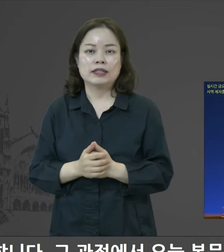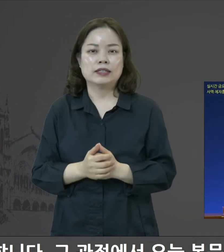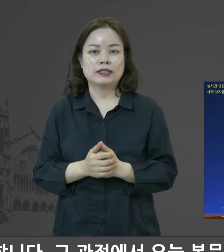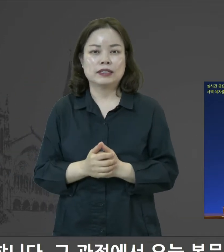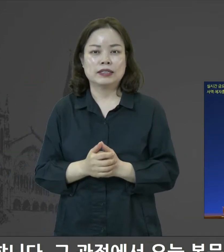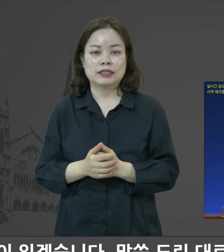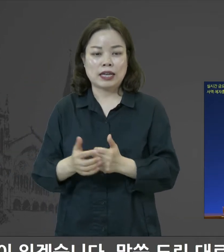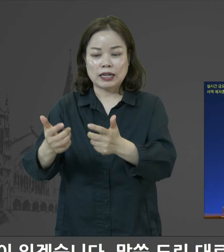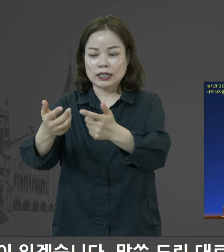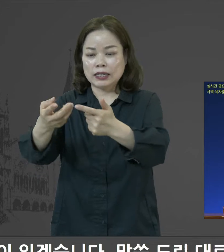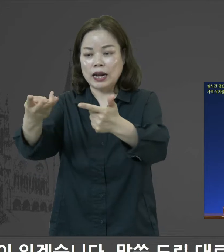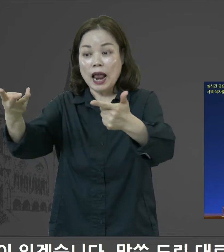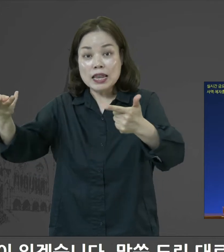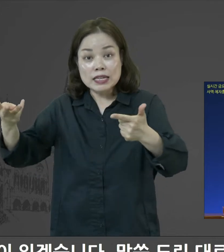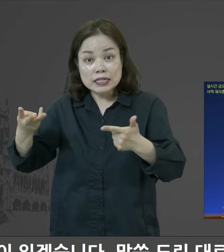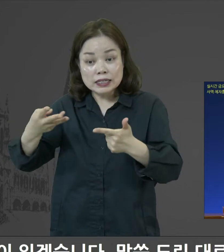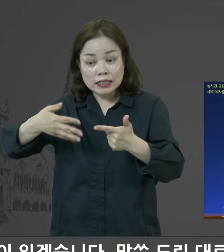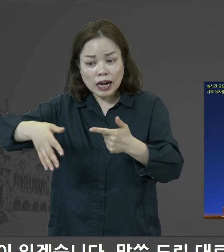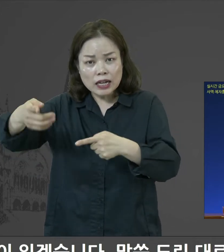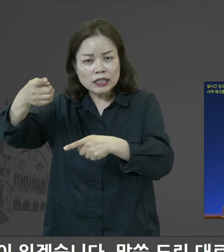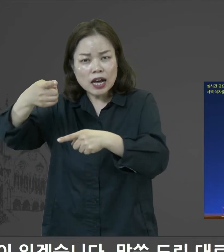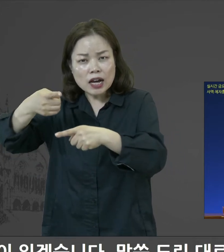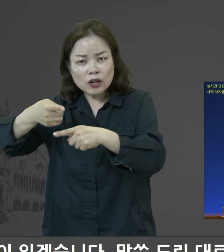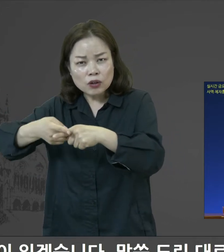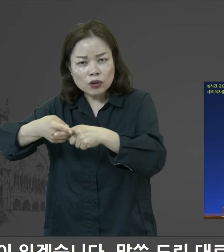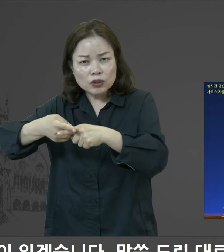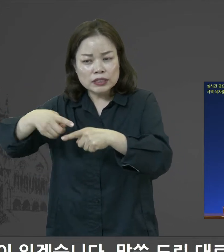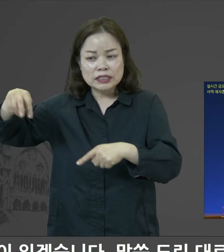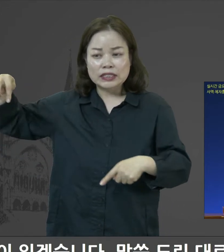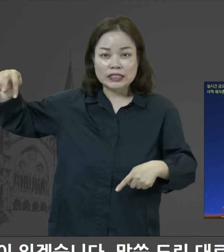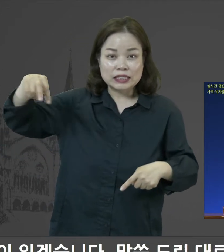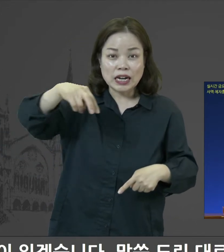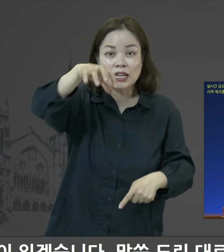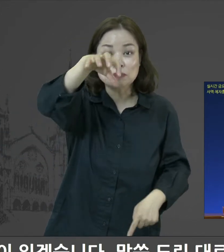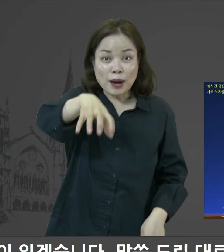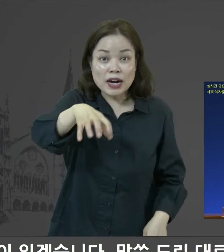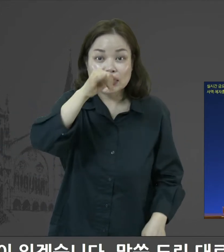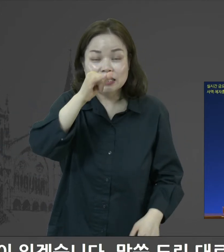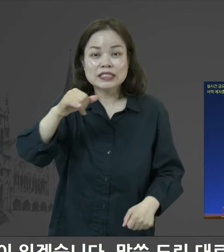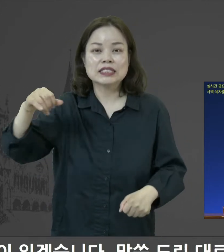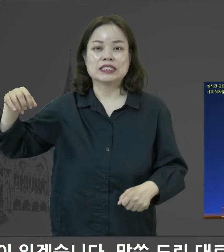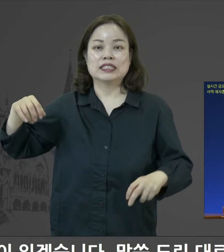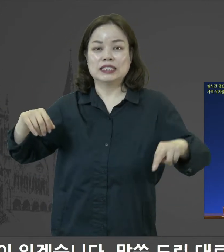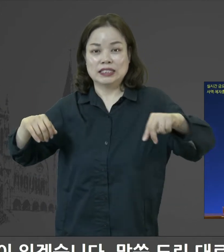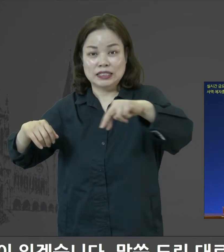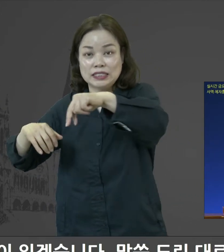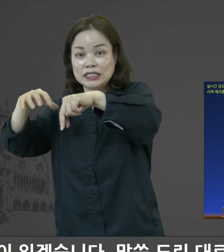갈릴리 쪽으로 나가다 보면 꼭 거쳐야 하는 고을이 있는데 그 마을